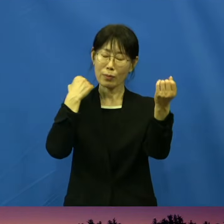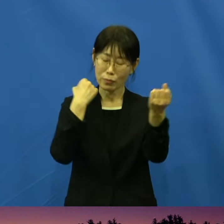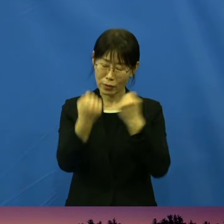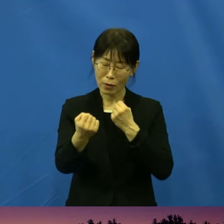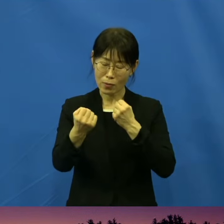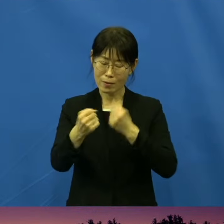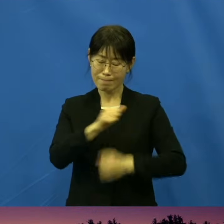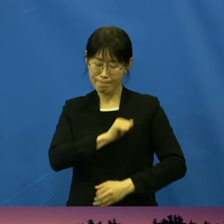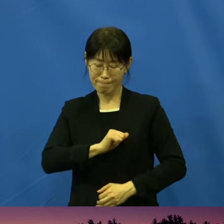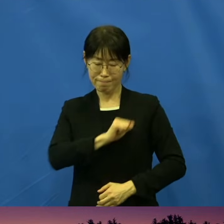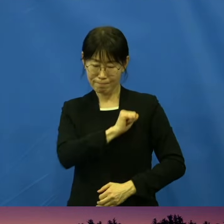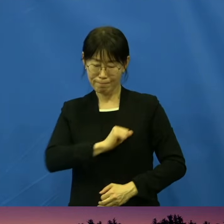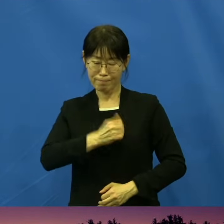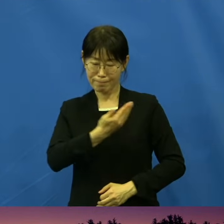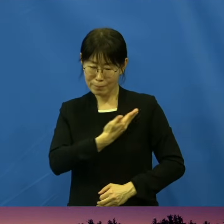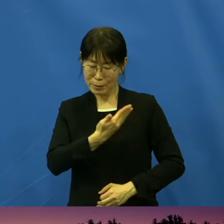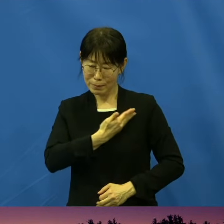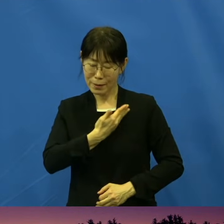되는 거죠.